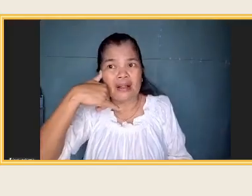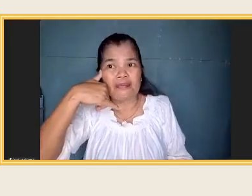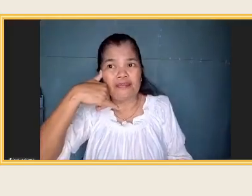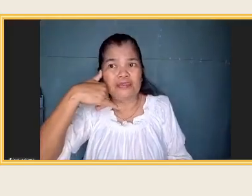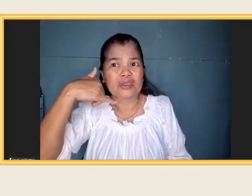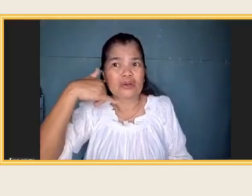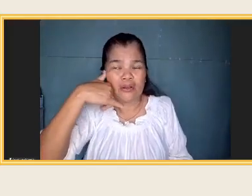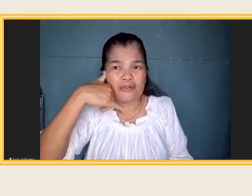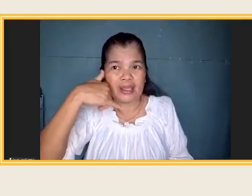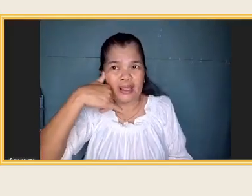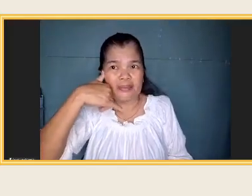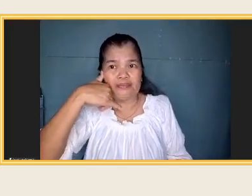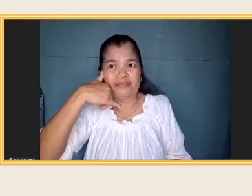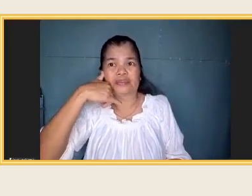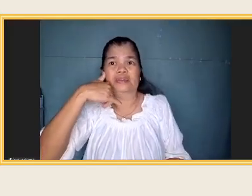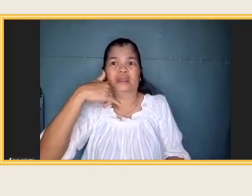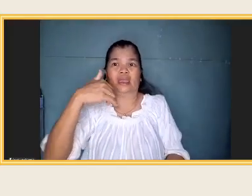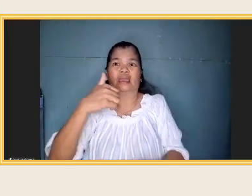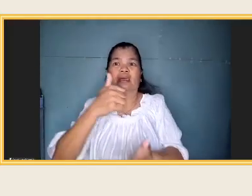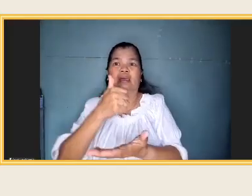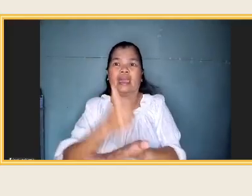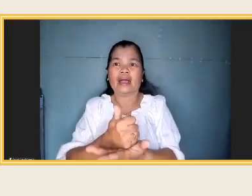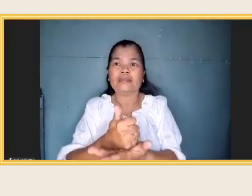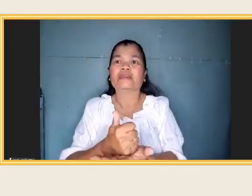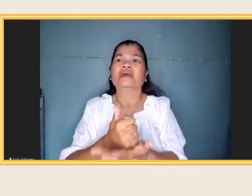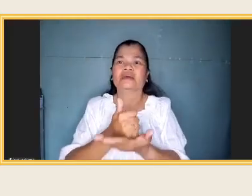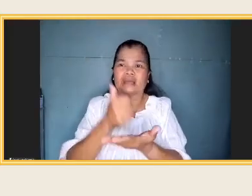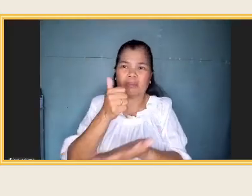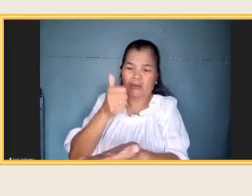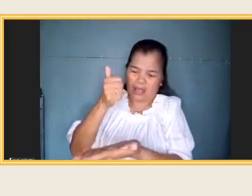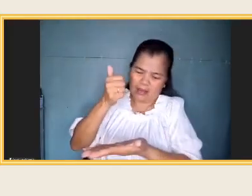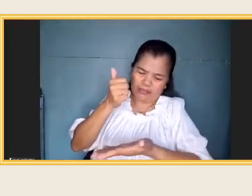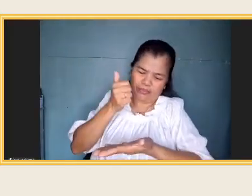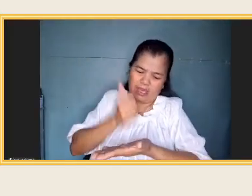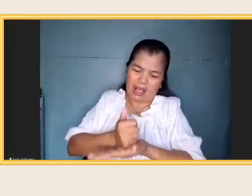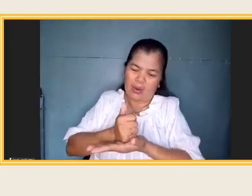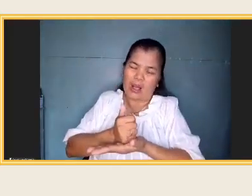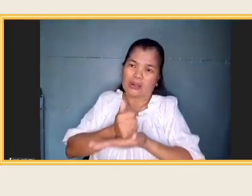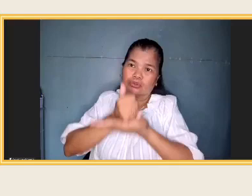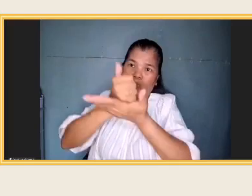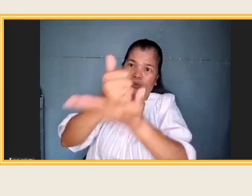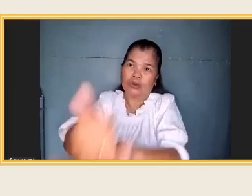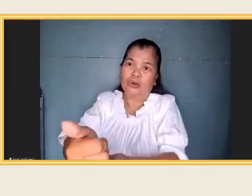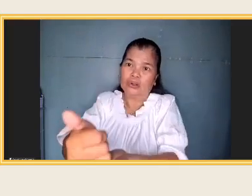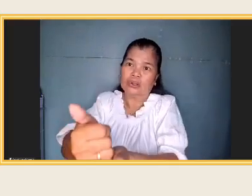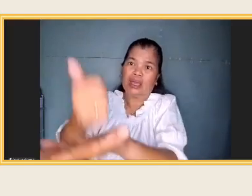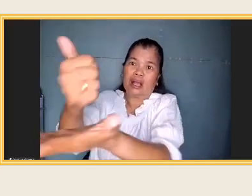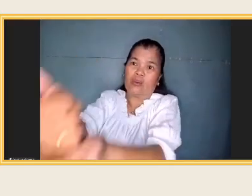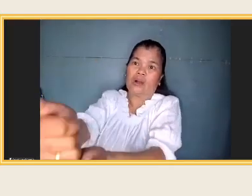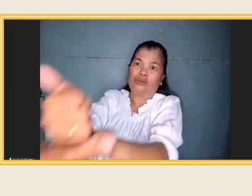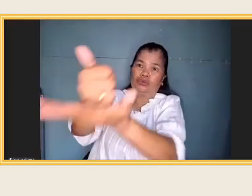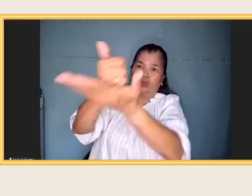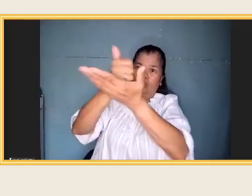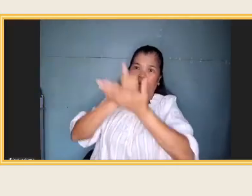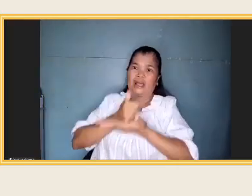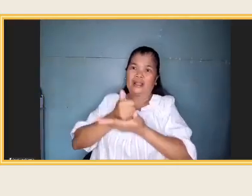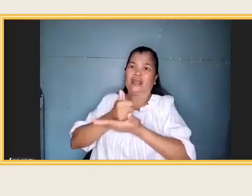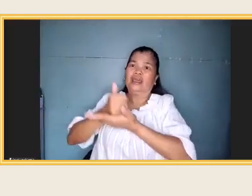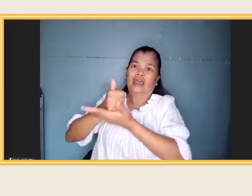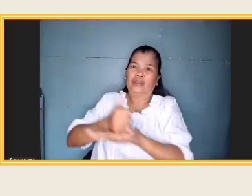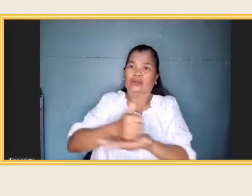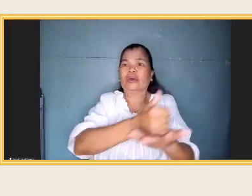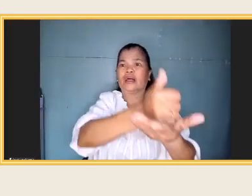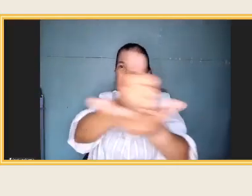for help. Call for help. Okay, help. Sabi ko nga, ikaw ang tumulong, ikaw ang